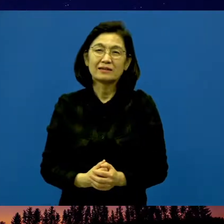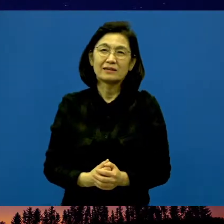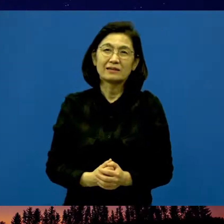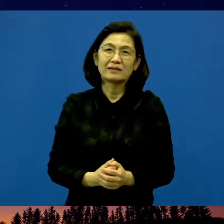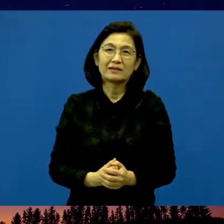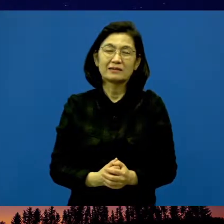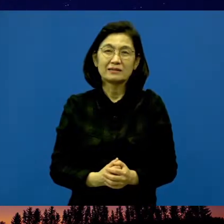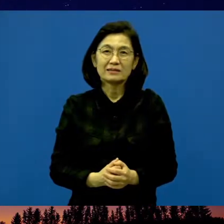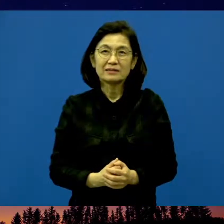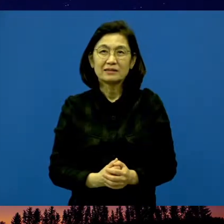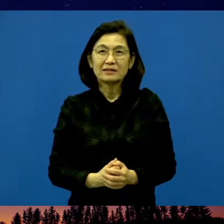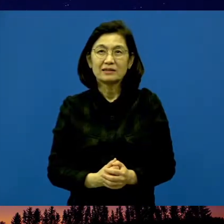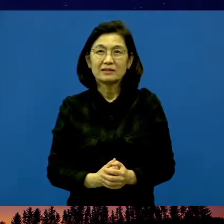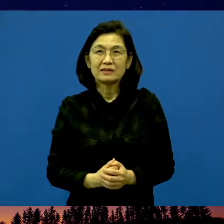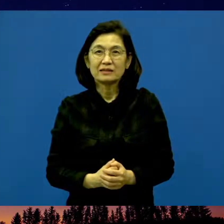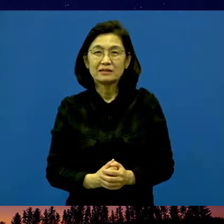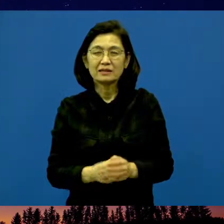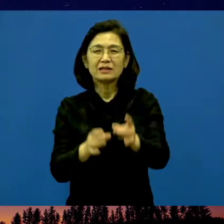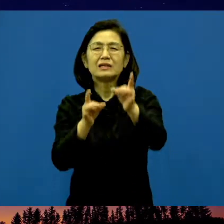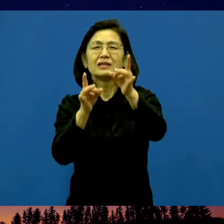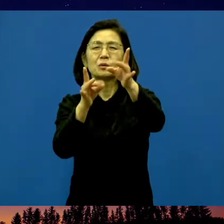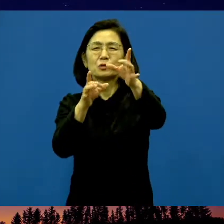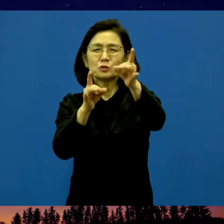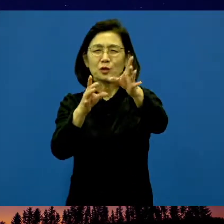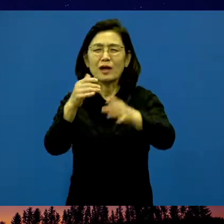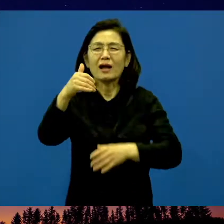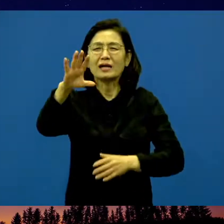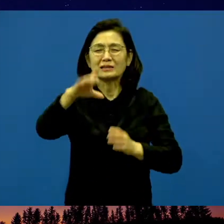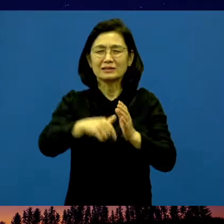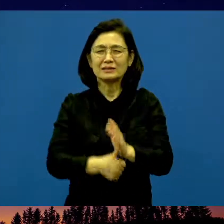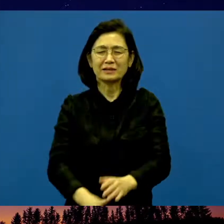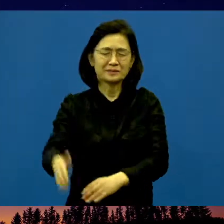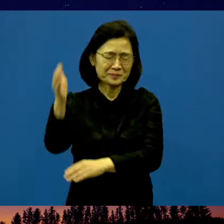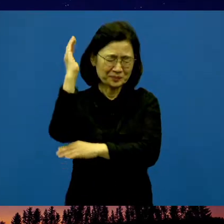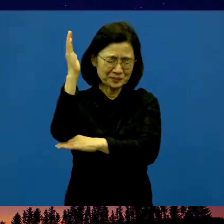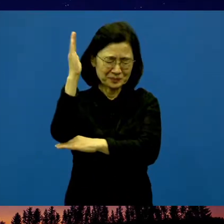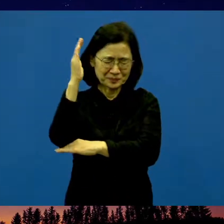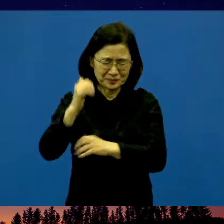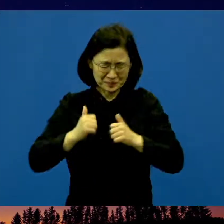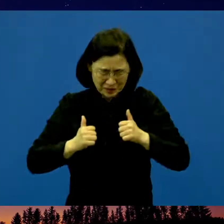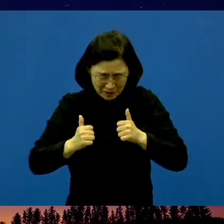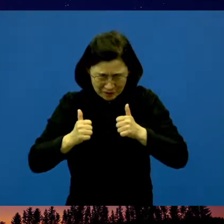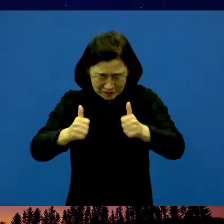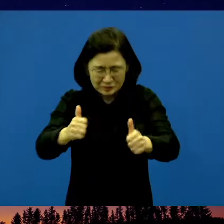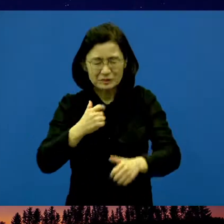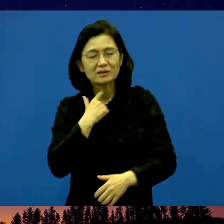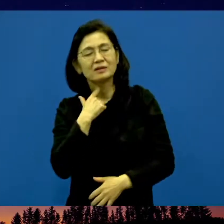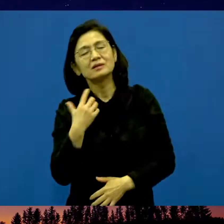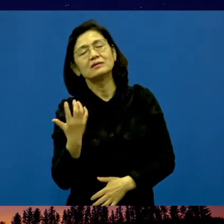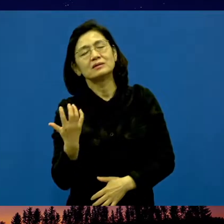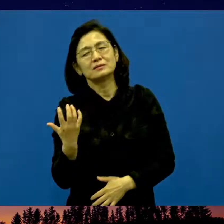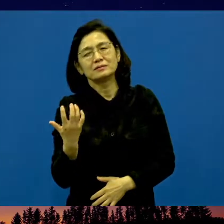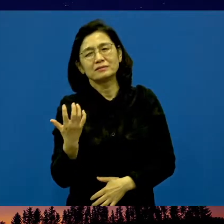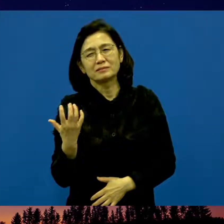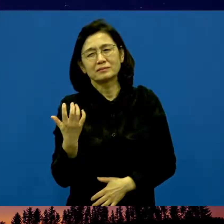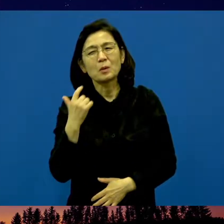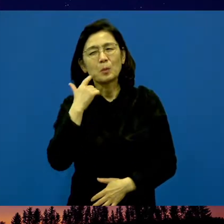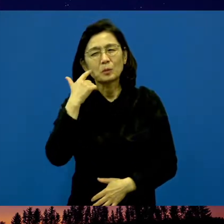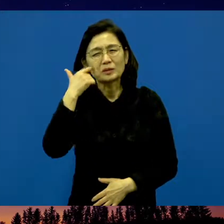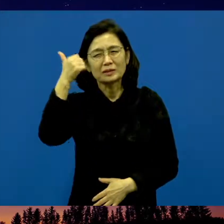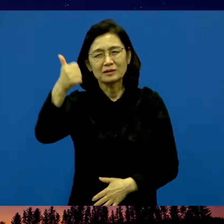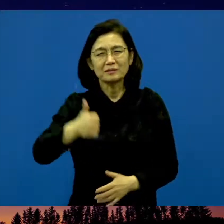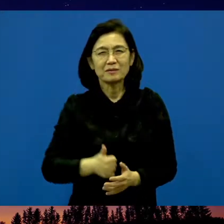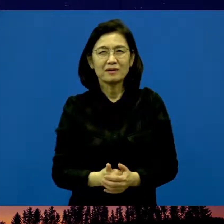막 설교를 하도 많이 해가지고 목을 너무 많이 썼어요. 그래서 좀 아껴놔야 되는데 다 써버리고